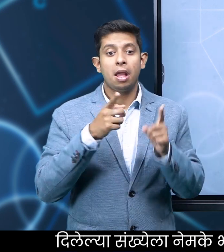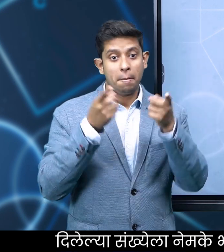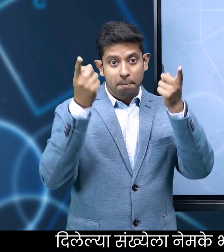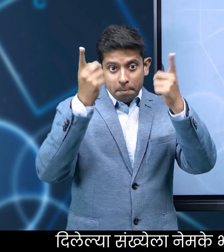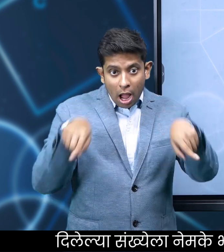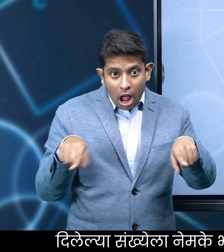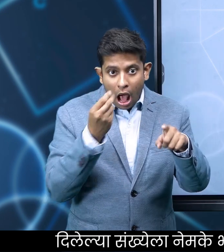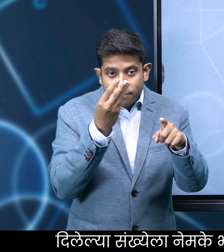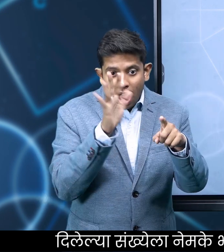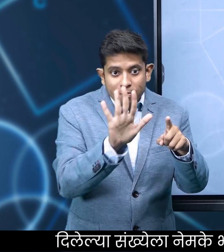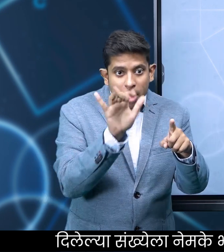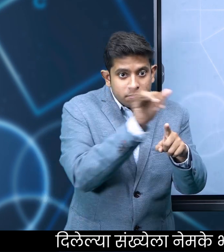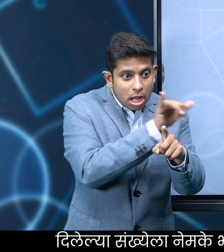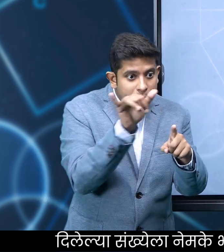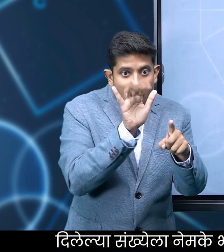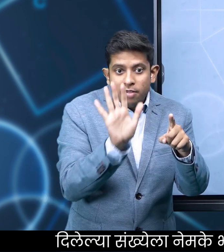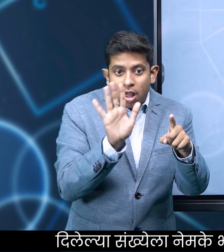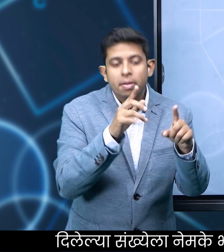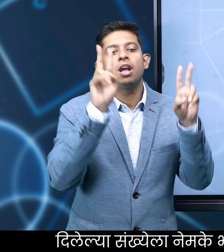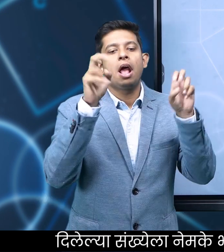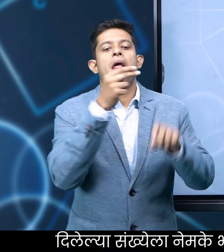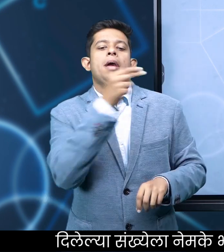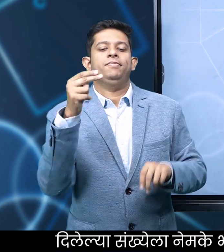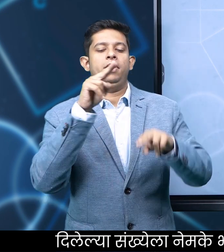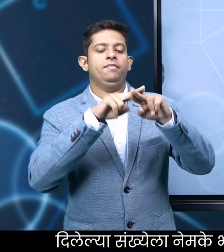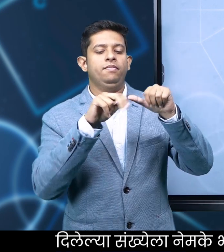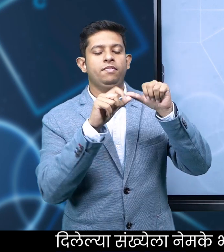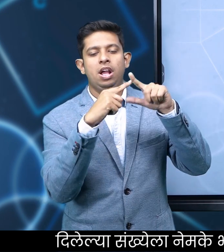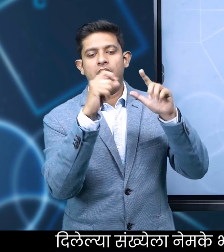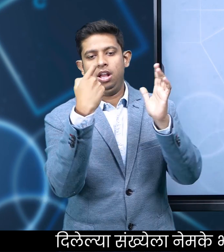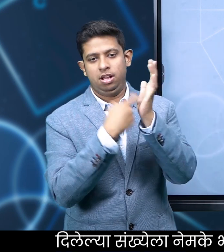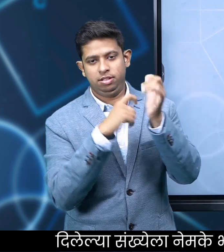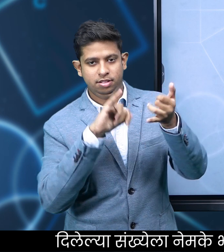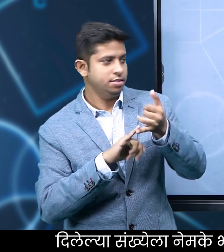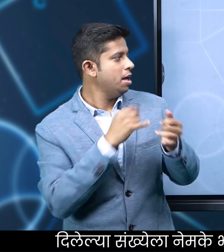दिलेल्या संख्येला नेमके भागणाऱ्या संख्यांना त्या संख्येचे घटक म्हणतात.